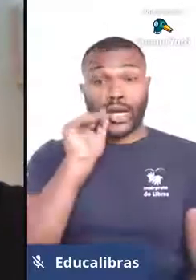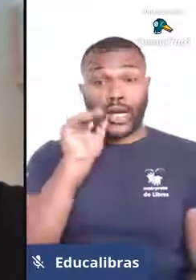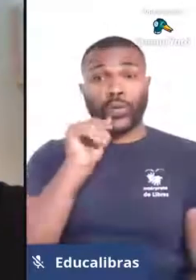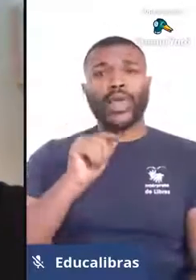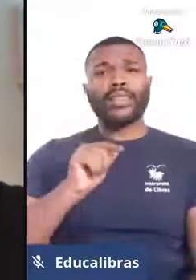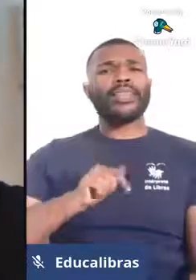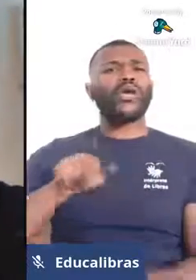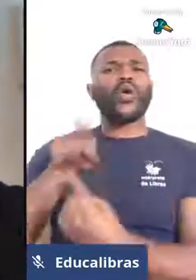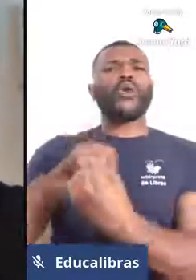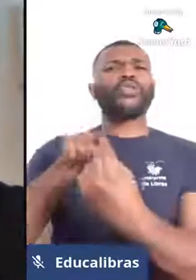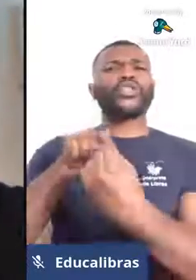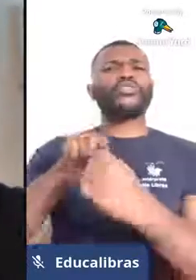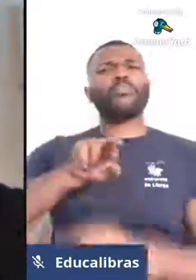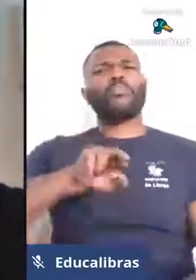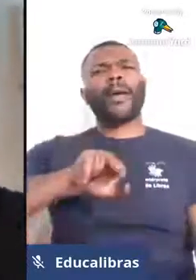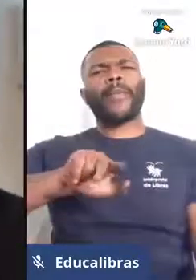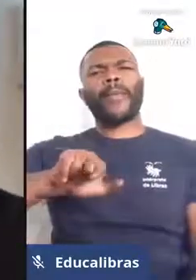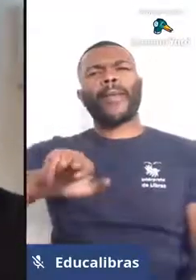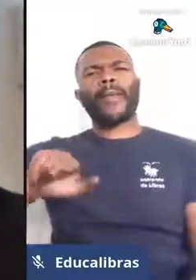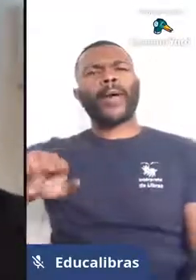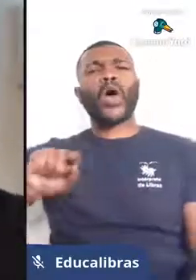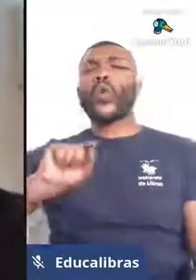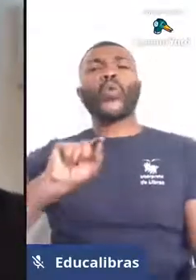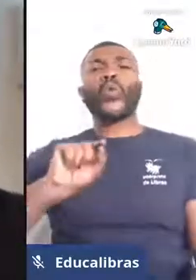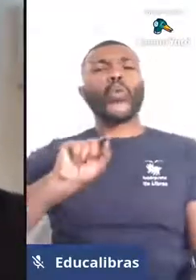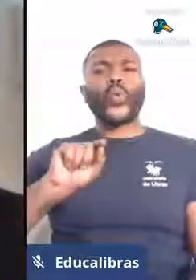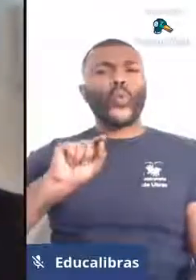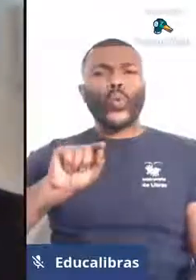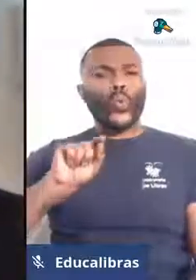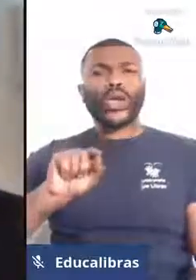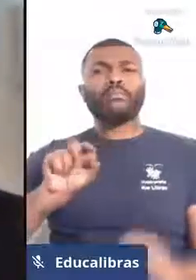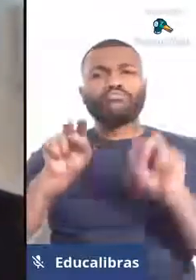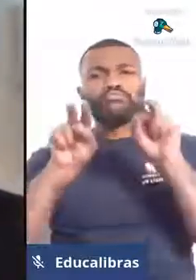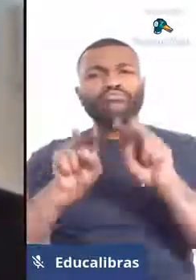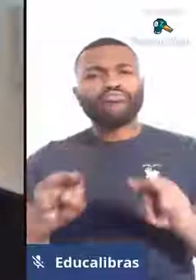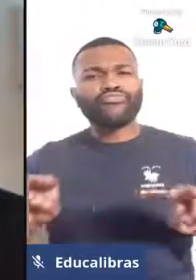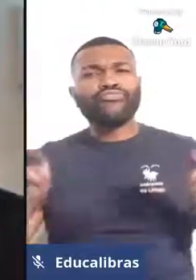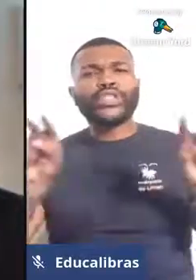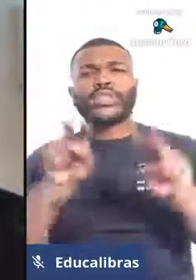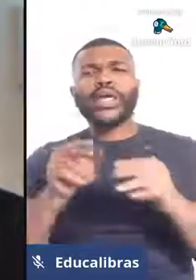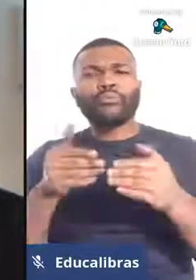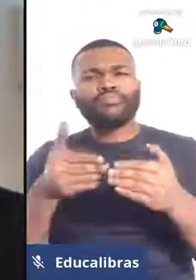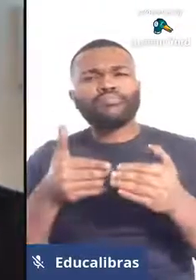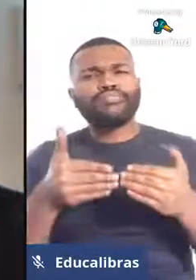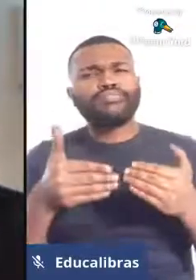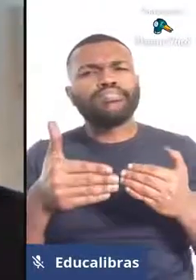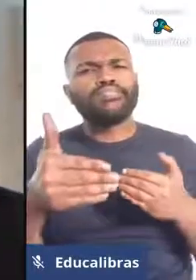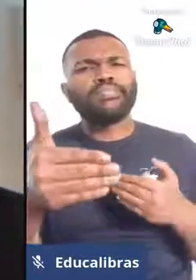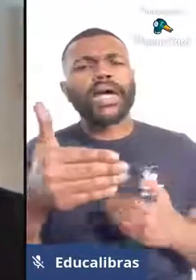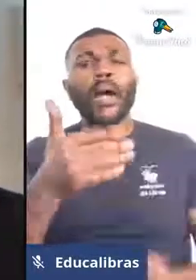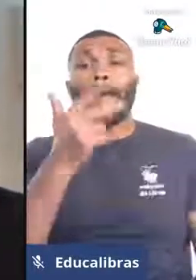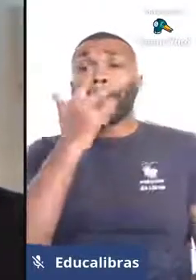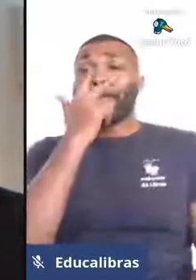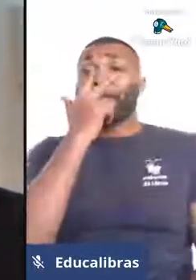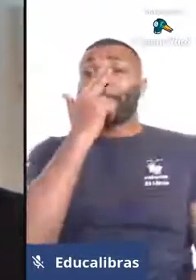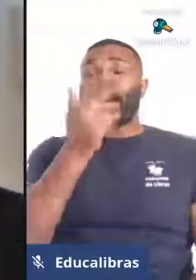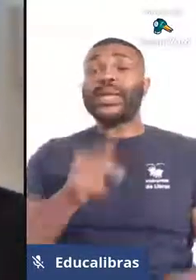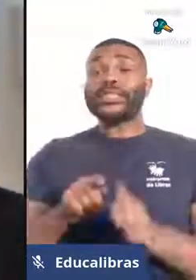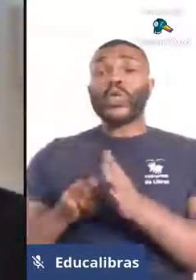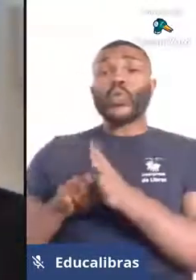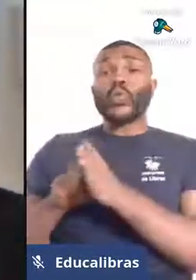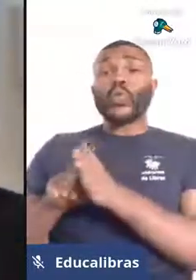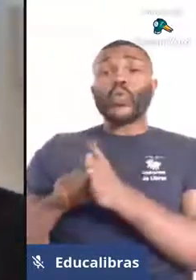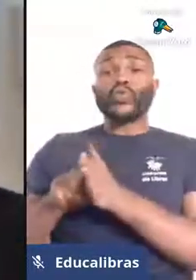objetivos. Então, um deles é uma perspectiva mais de longo prazo, então é como se fosse uma consultoria, é uma pessoa,